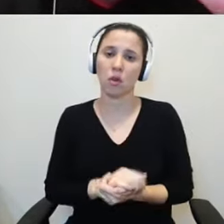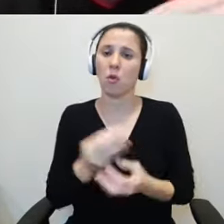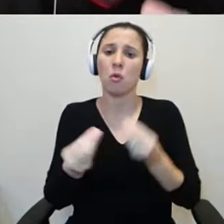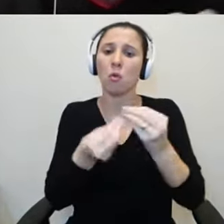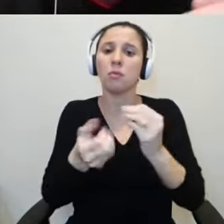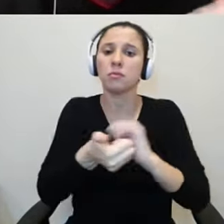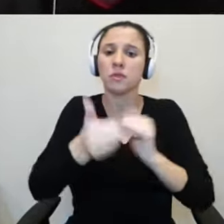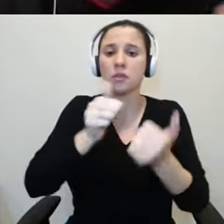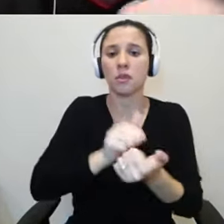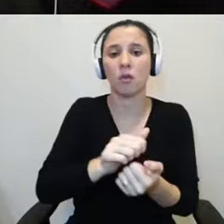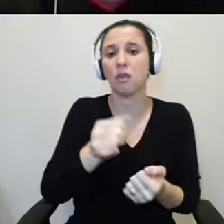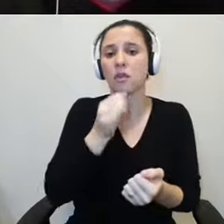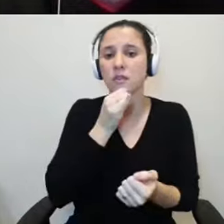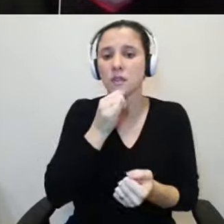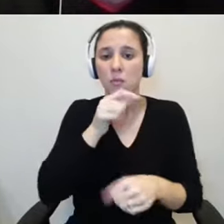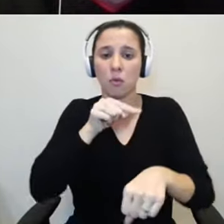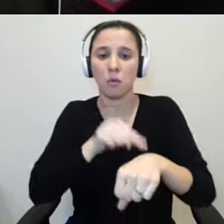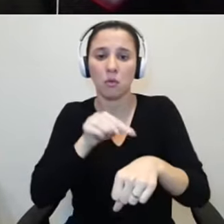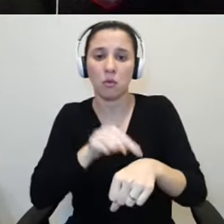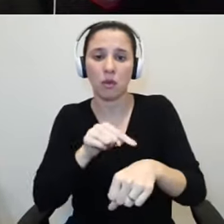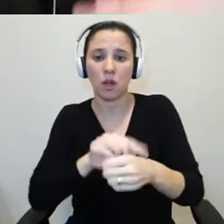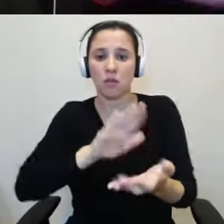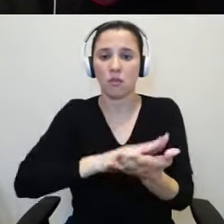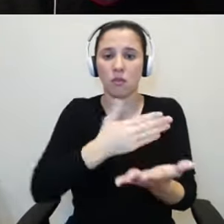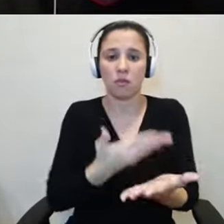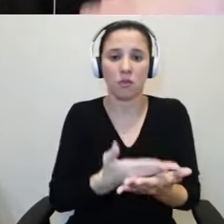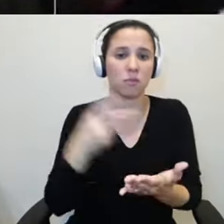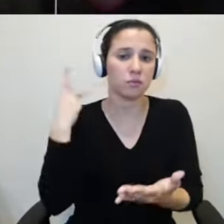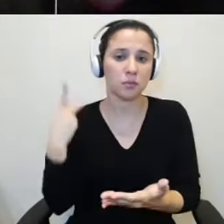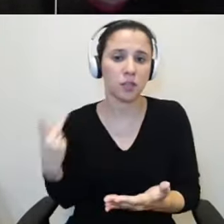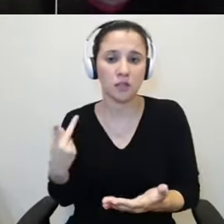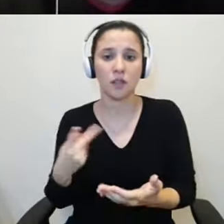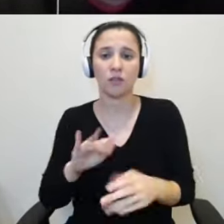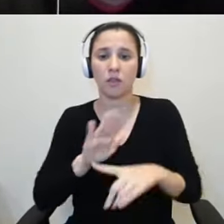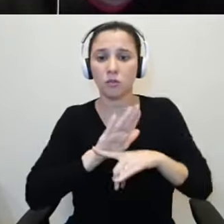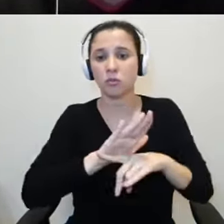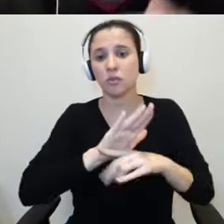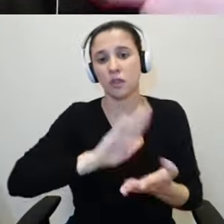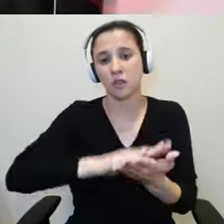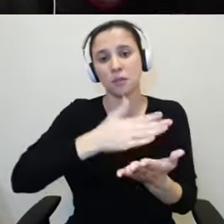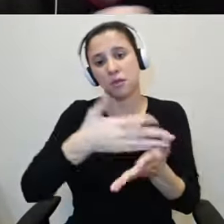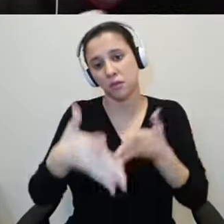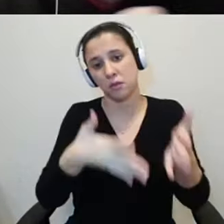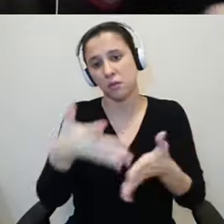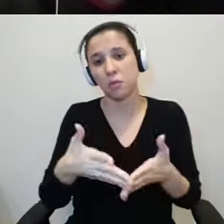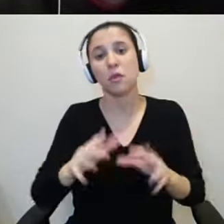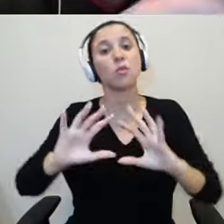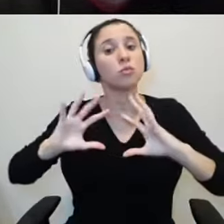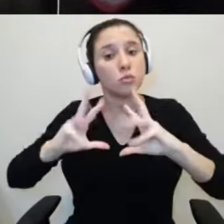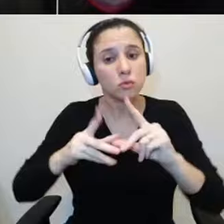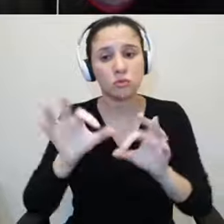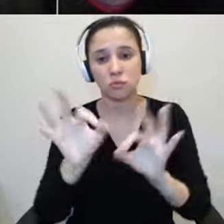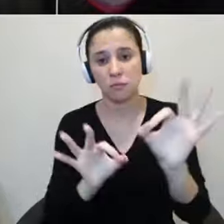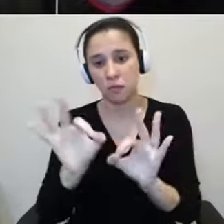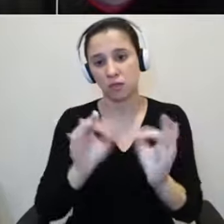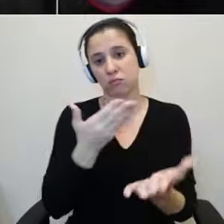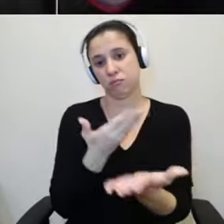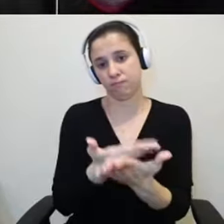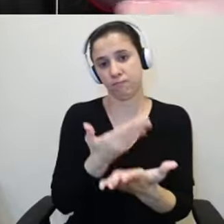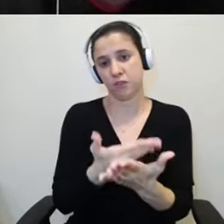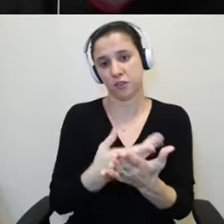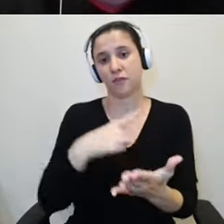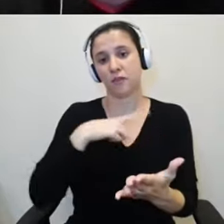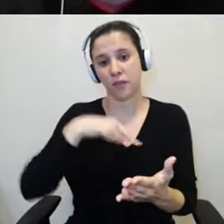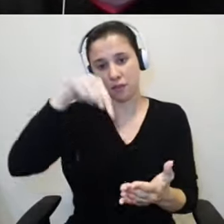vai estar disponível ali para fazer essa interpretação, tudo isso vai estar no nosso plano de atividades, que vão ser executados ao longo dessa semana, para a